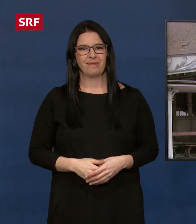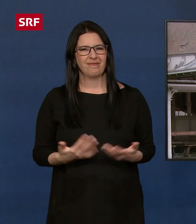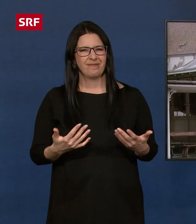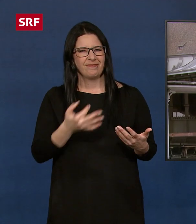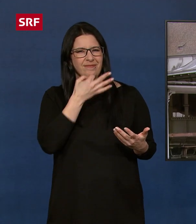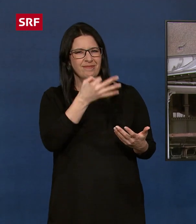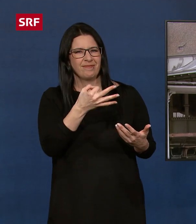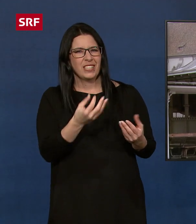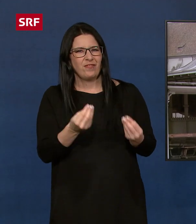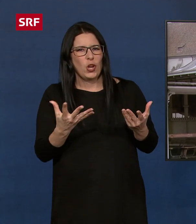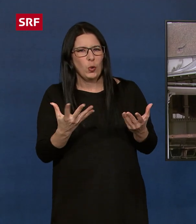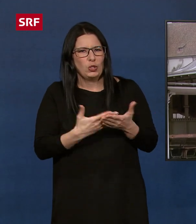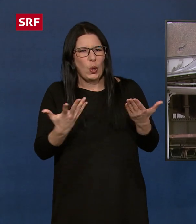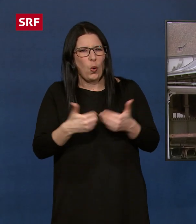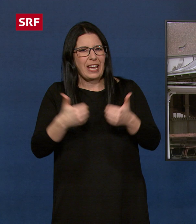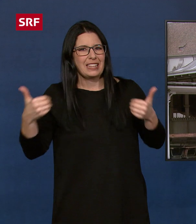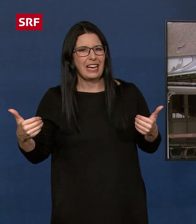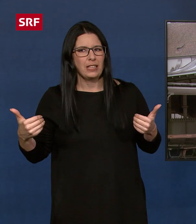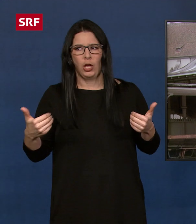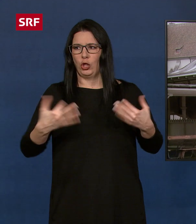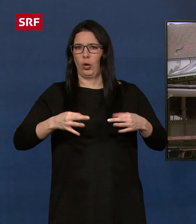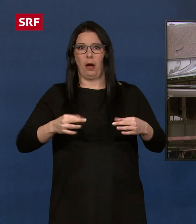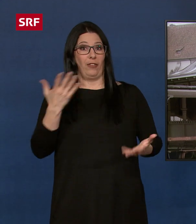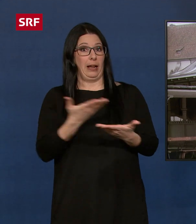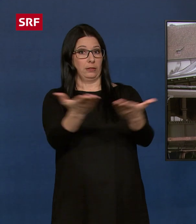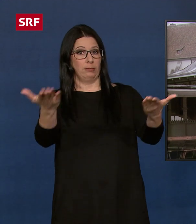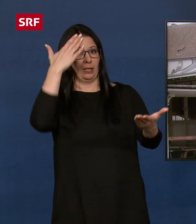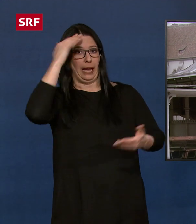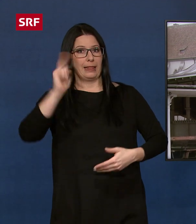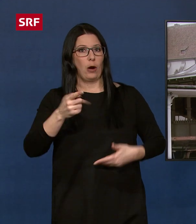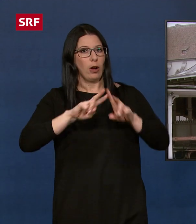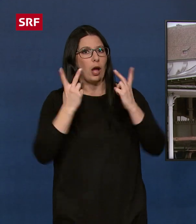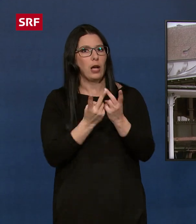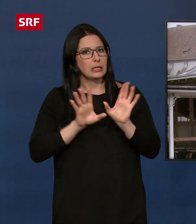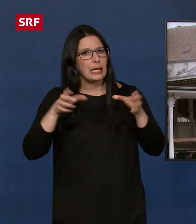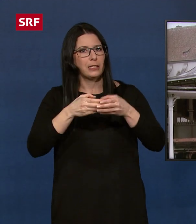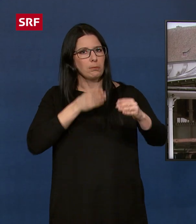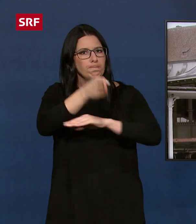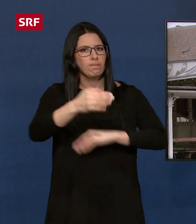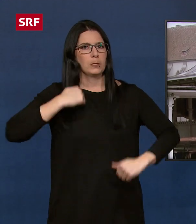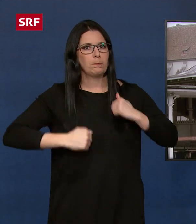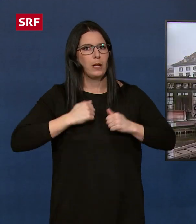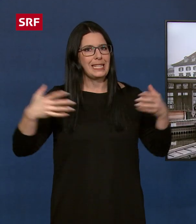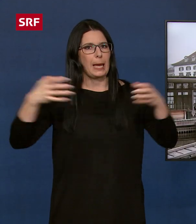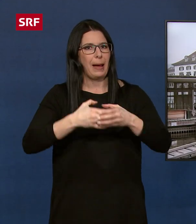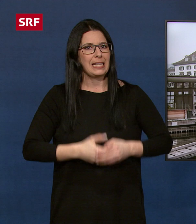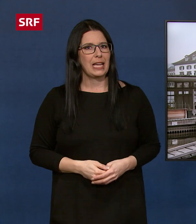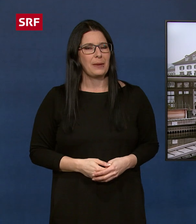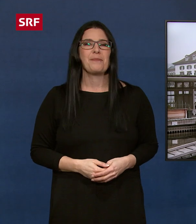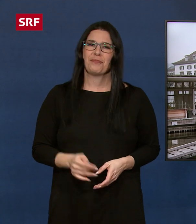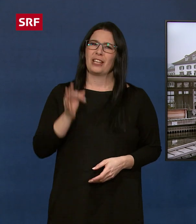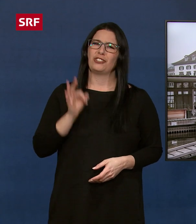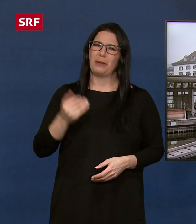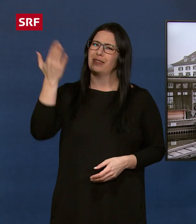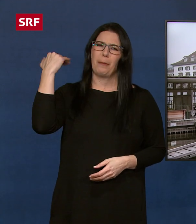wieso waren die eben auch so getrennt? Ich meine, du kennst es sicher auch, man geht gleich mit der ganzen Klasse in den Badi. Früher ist das natürlich